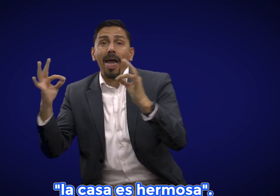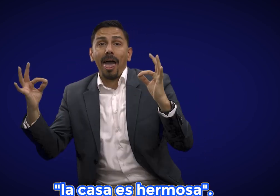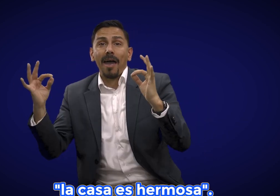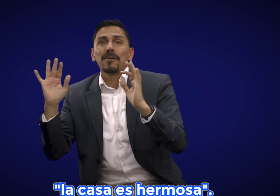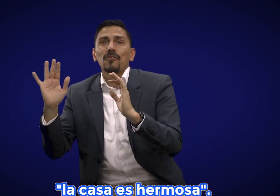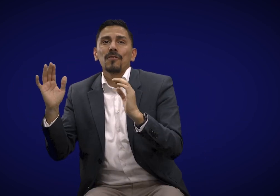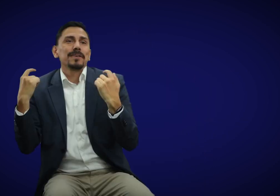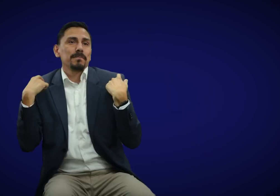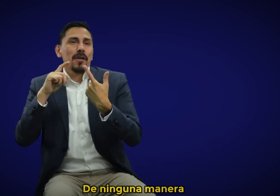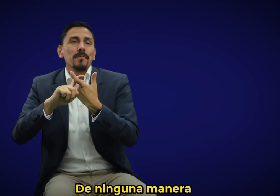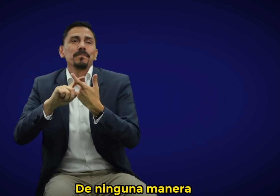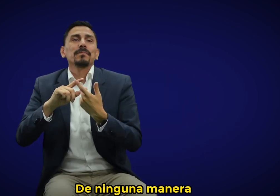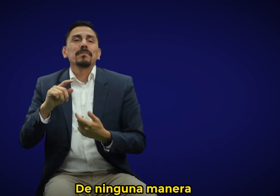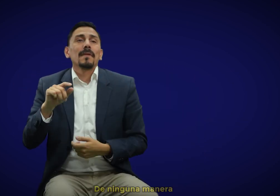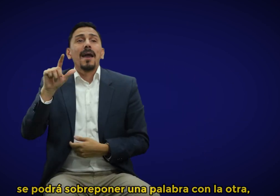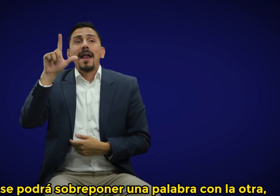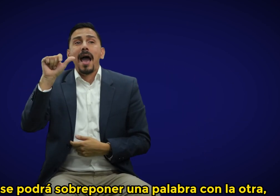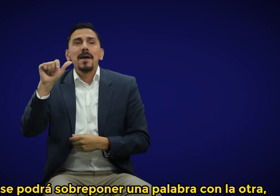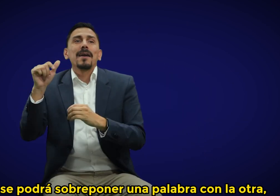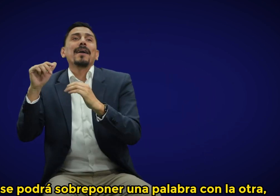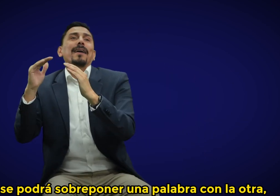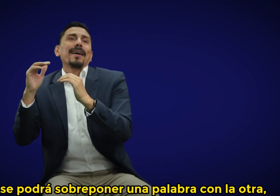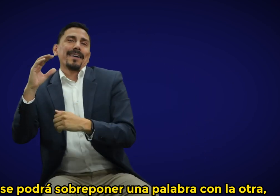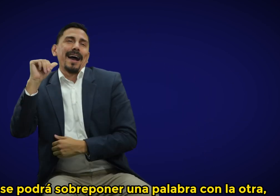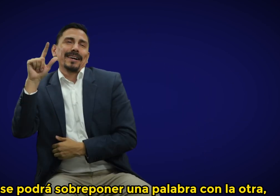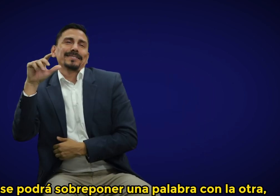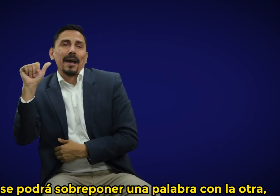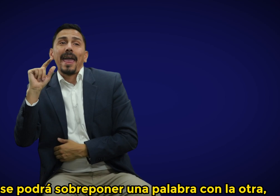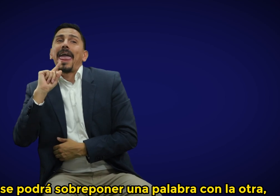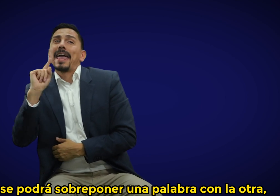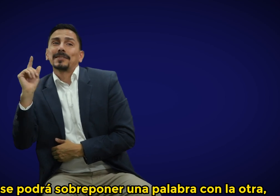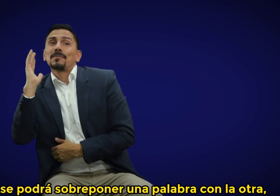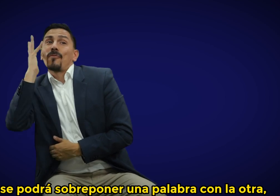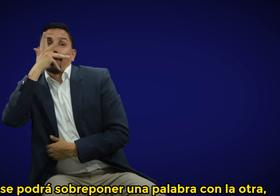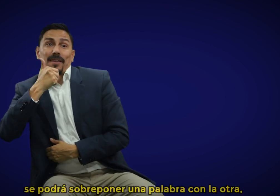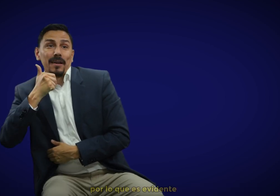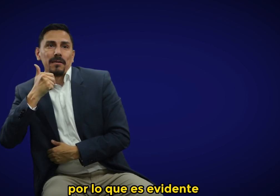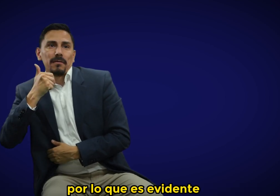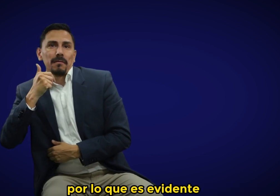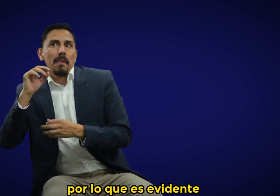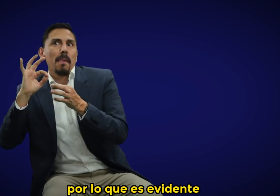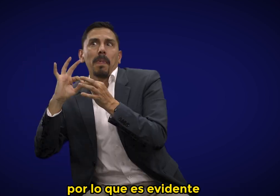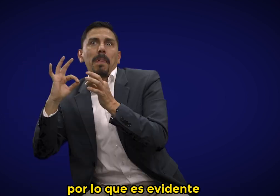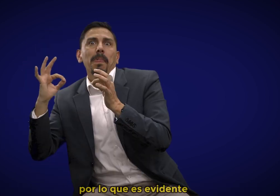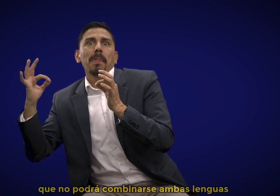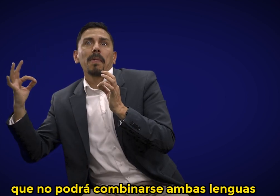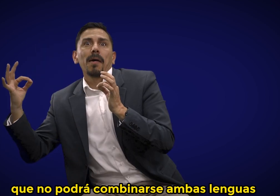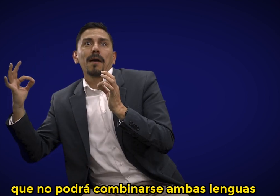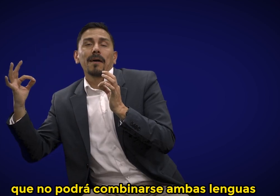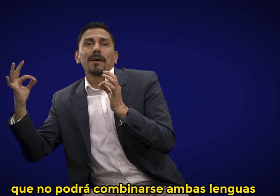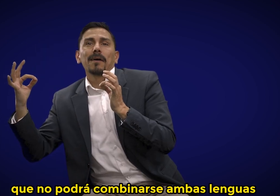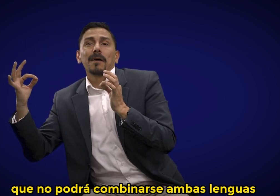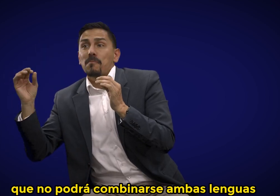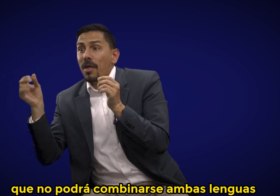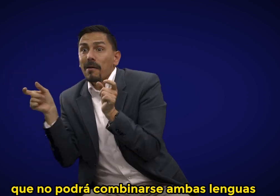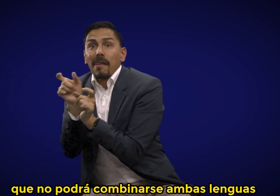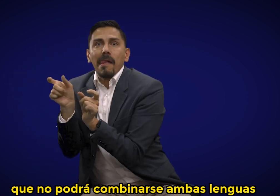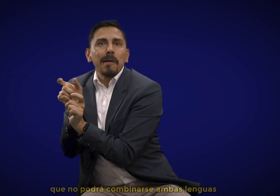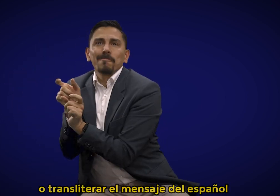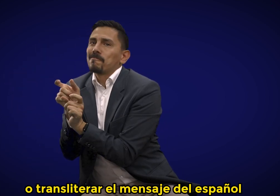es hermosa. De ninguna manera se podrá sobreponer una palabra con la otra, por lo que es evidente que no podrá combinarse ambas lenguas o